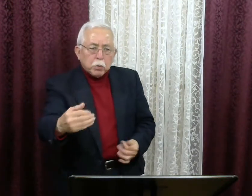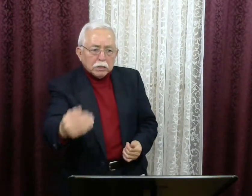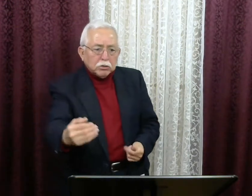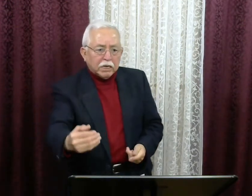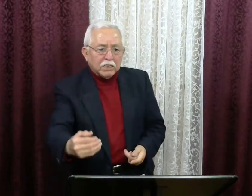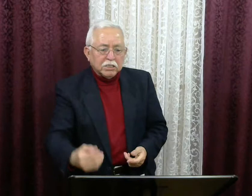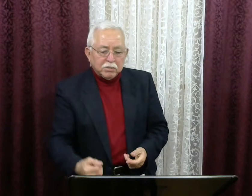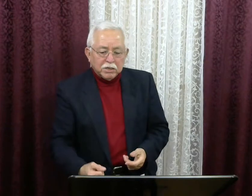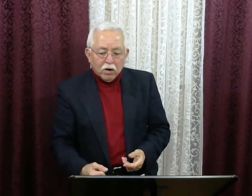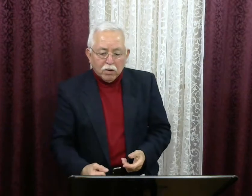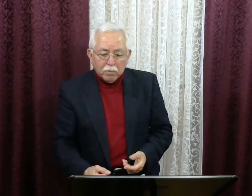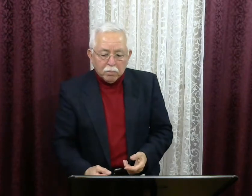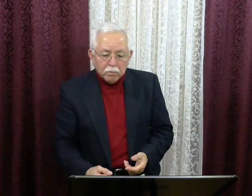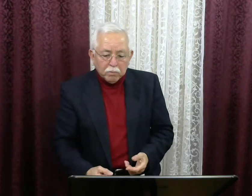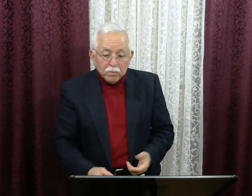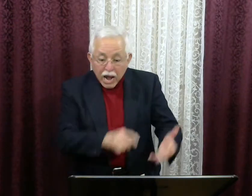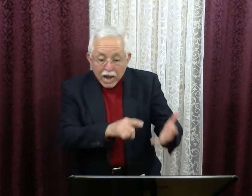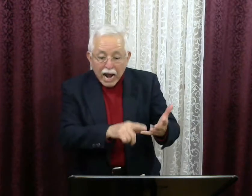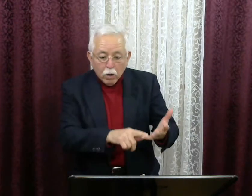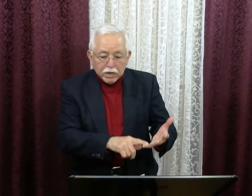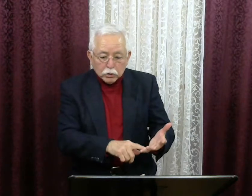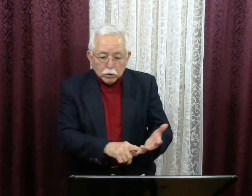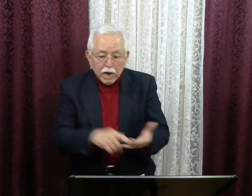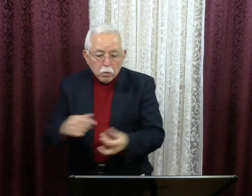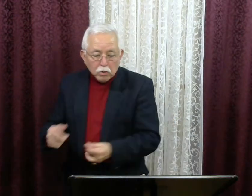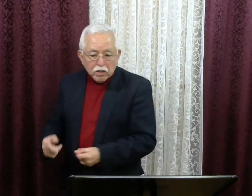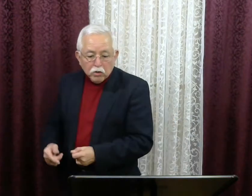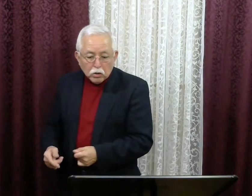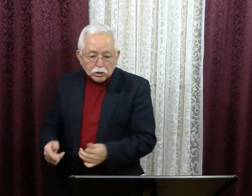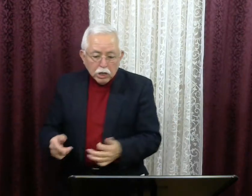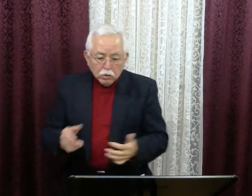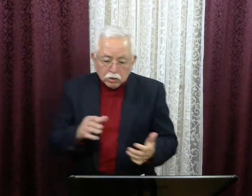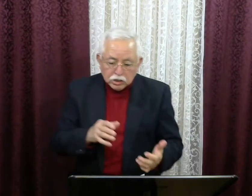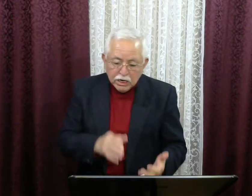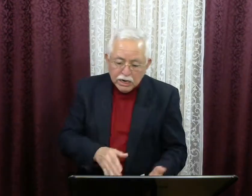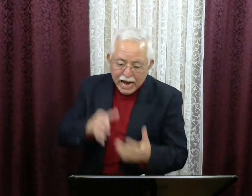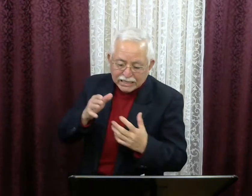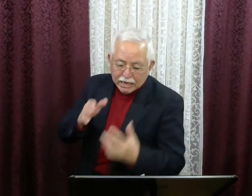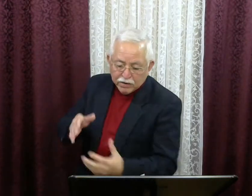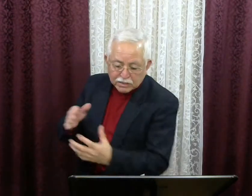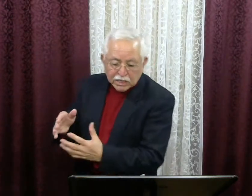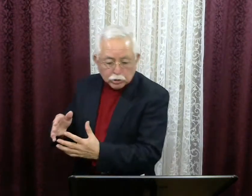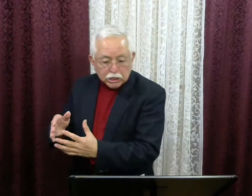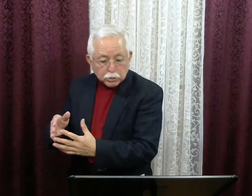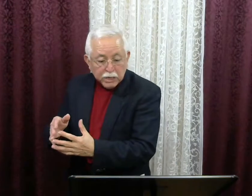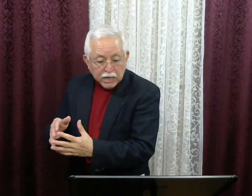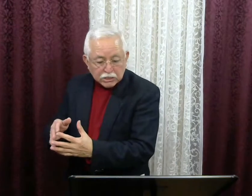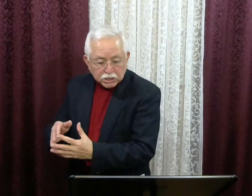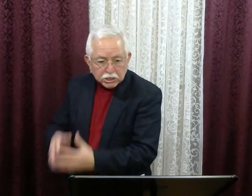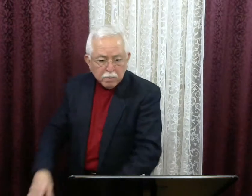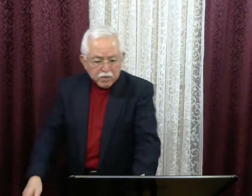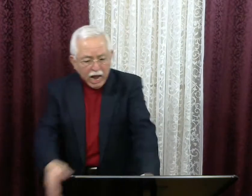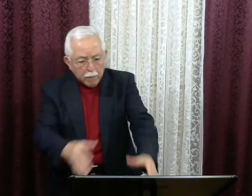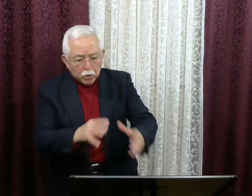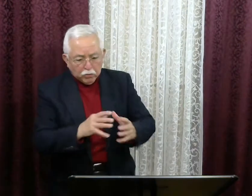dispuestos a recibirlo. La longitud del amor de Dios nos sigue a través de nuestras vidas. La